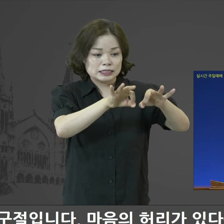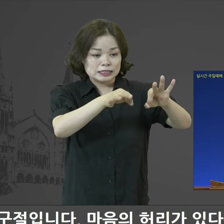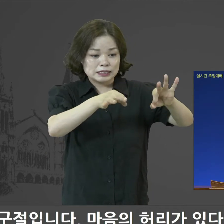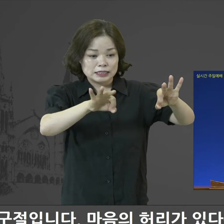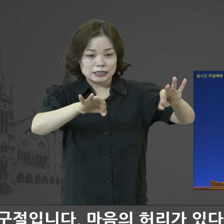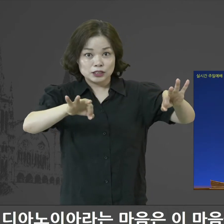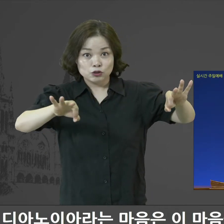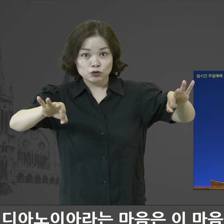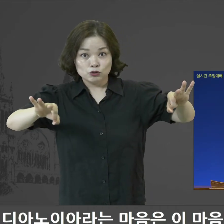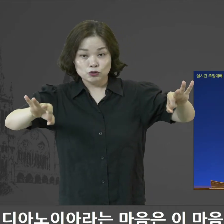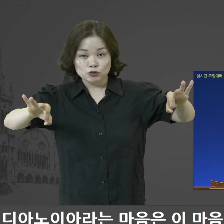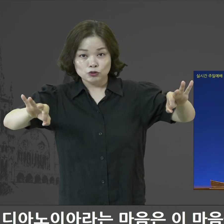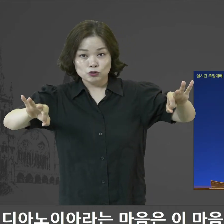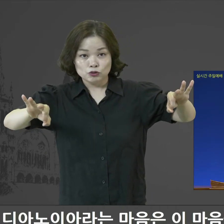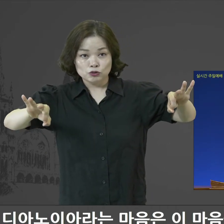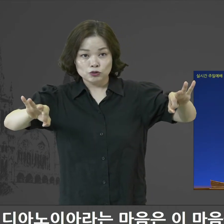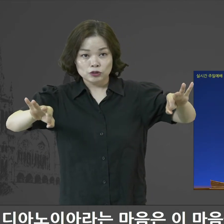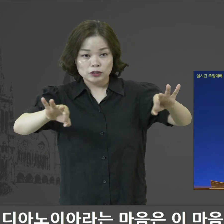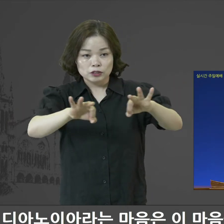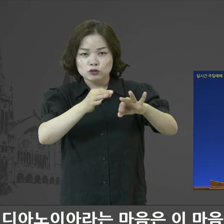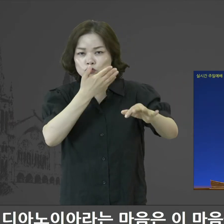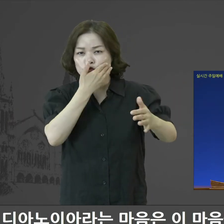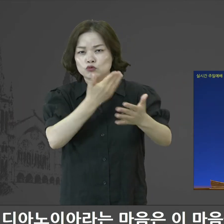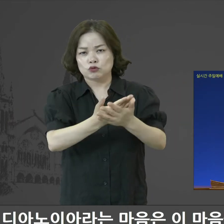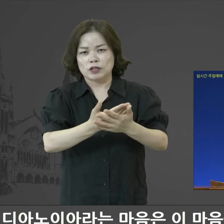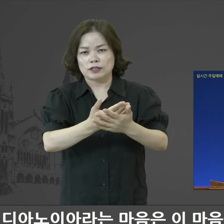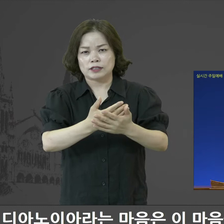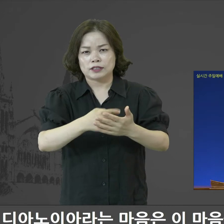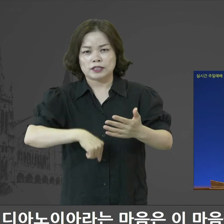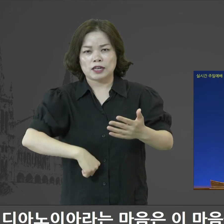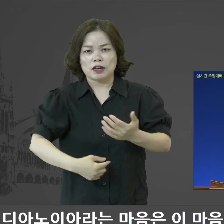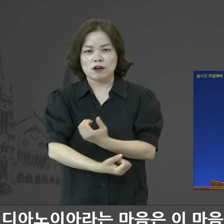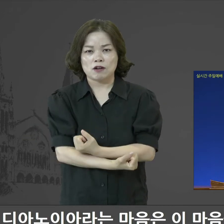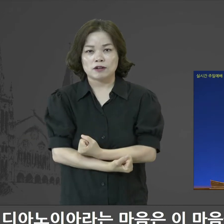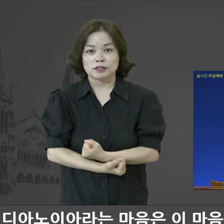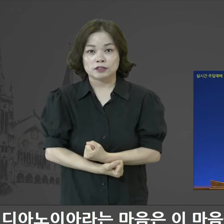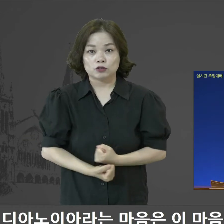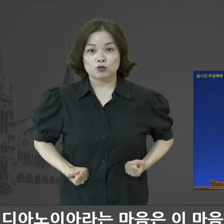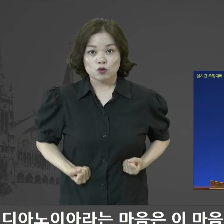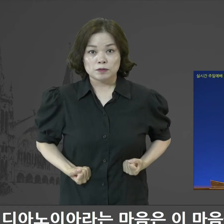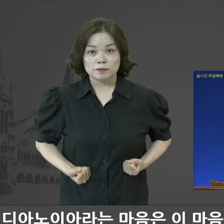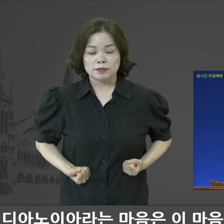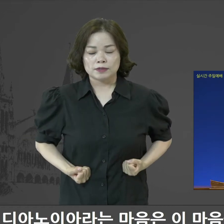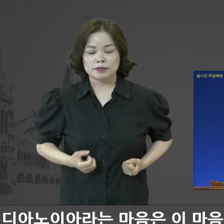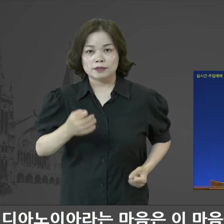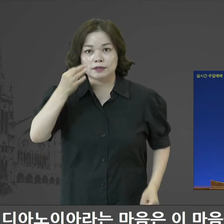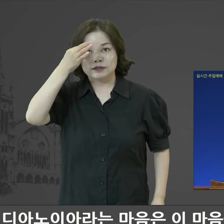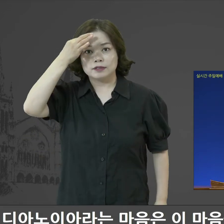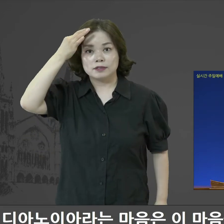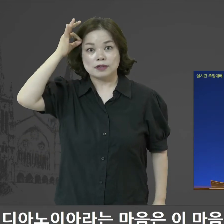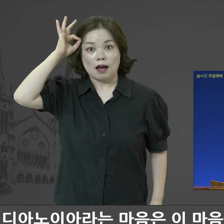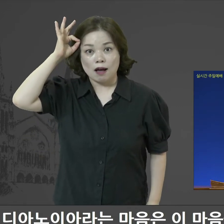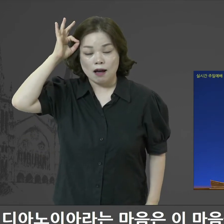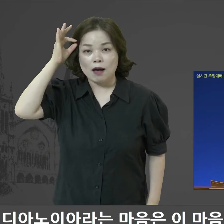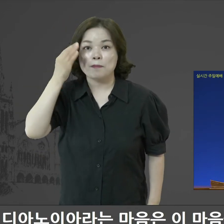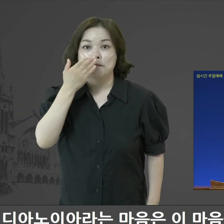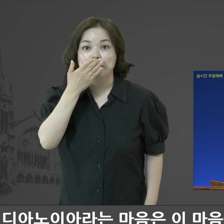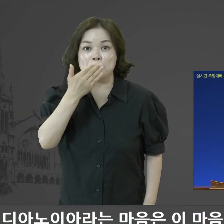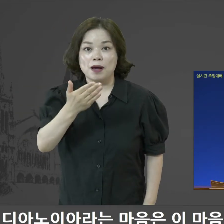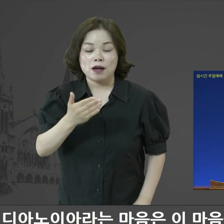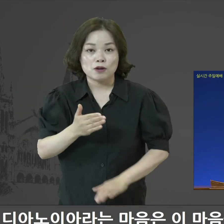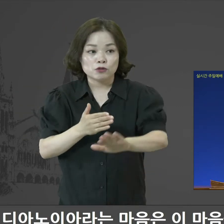거예요. 그러니까 거기에 맥이 되는 자리가 허리라고 볼 수 있는 거예요. 고개를 딱 조이면 우리가 깨어 있을 수 있다는 겁니다.